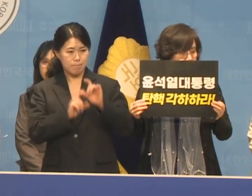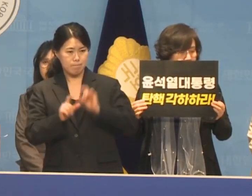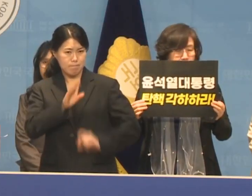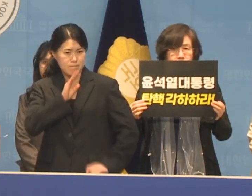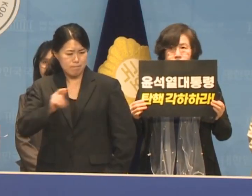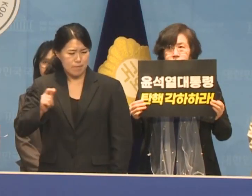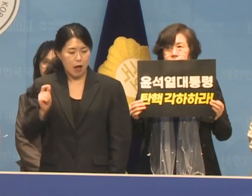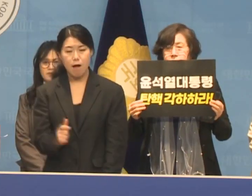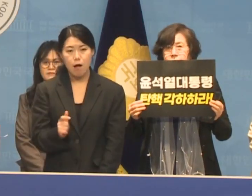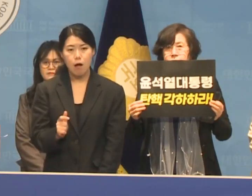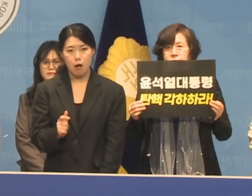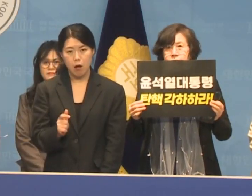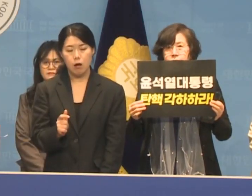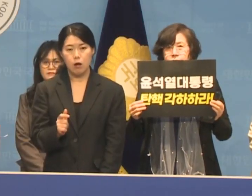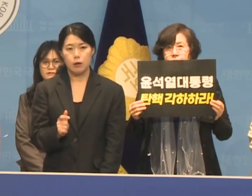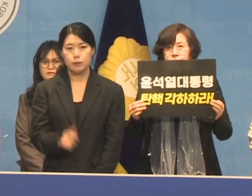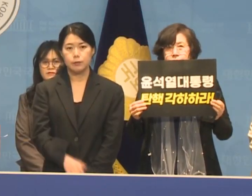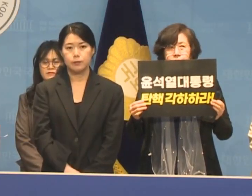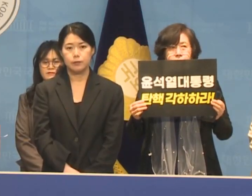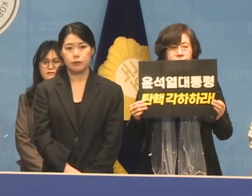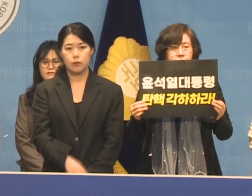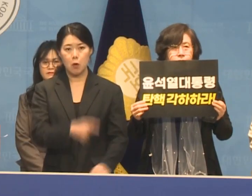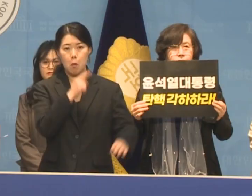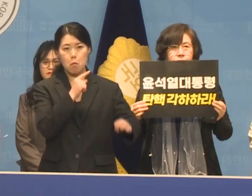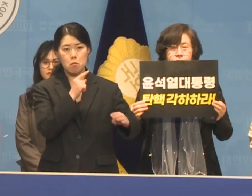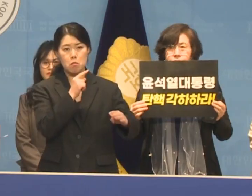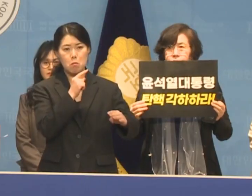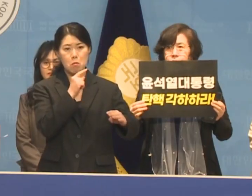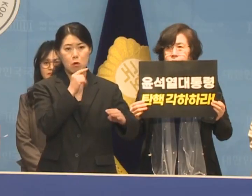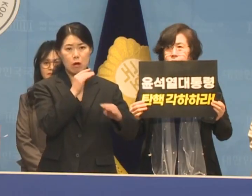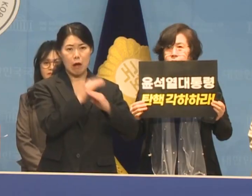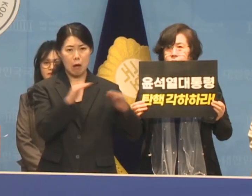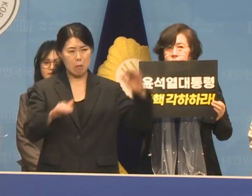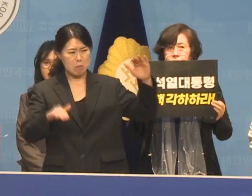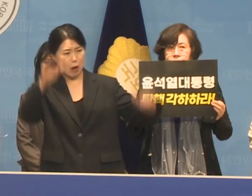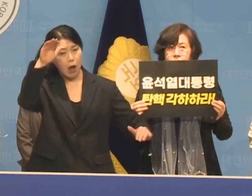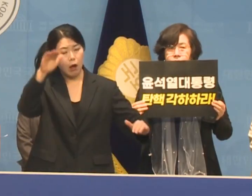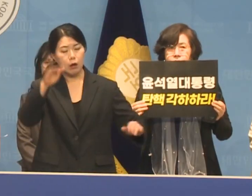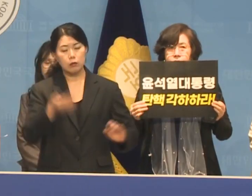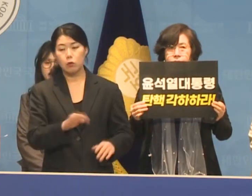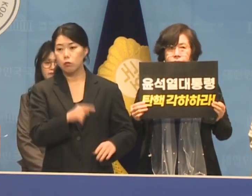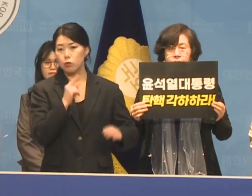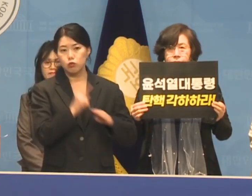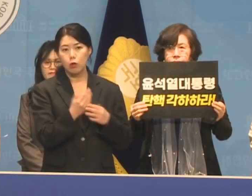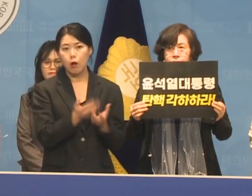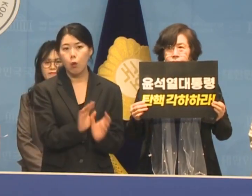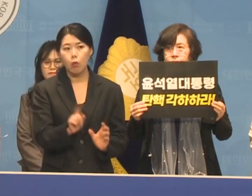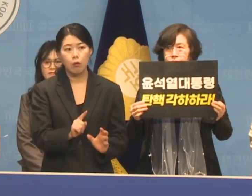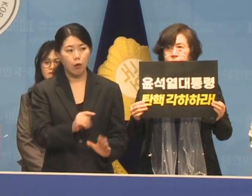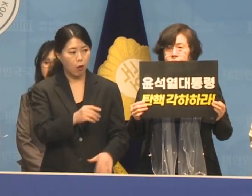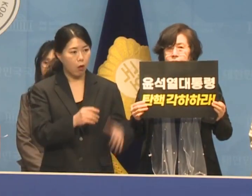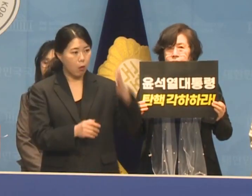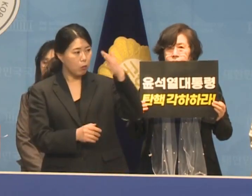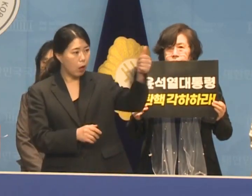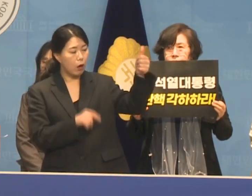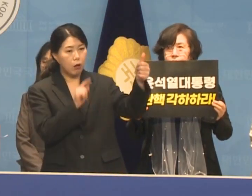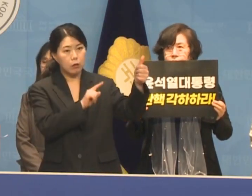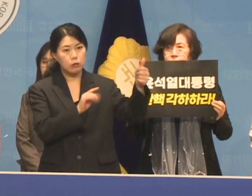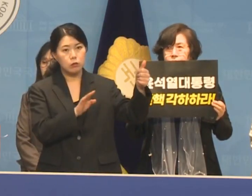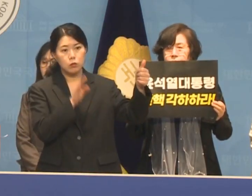강력한 위대한 대북 기대칭 전력입니다. 더불어민주당은 김정은이